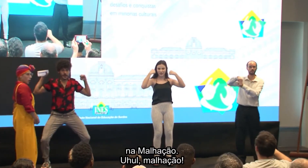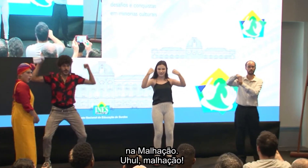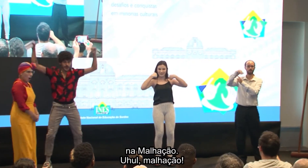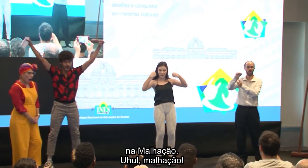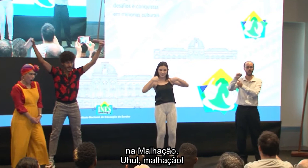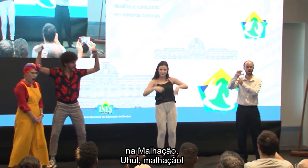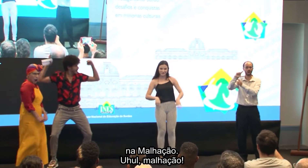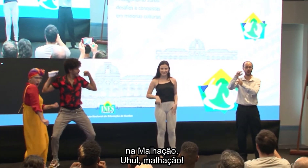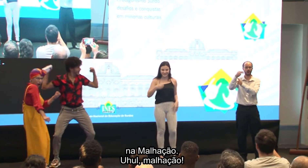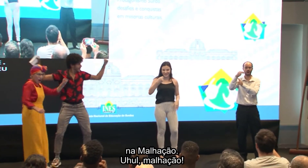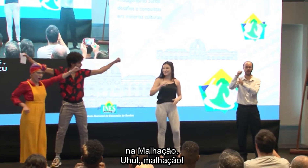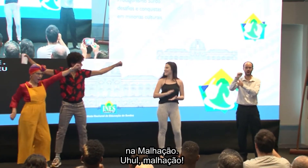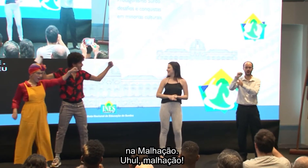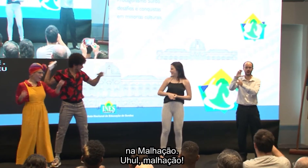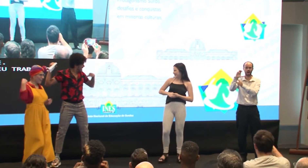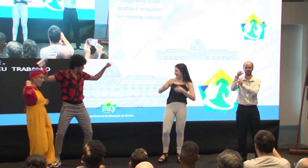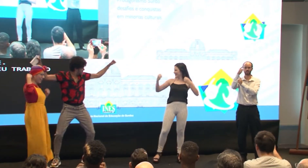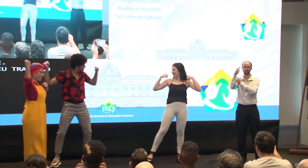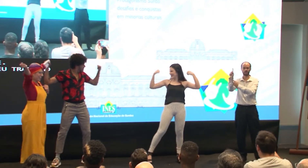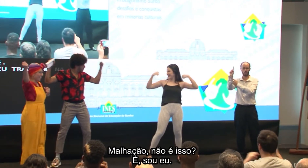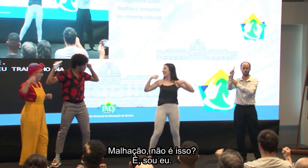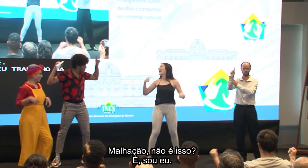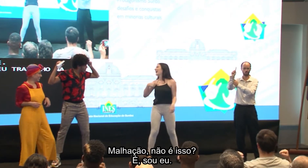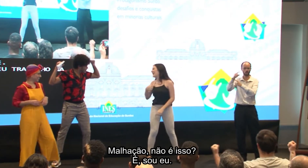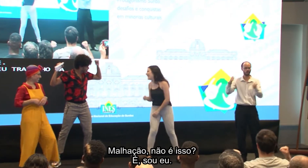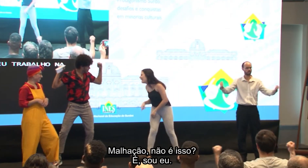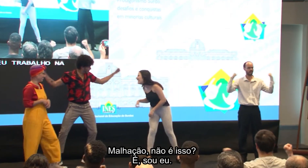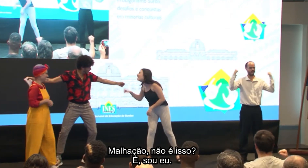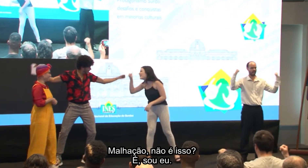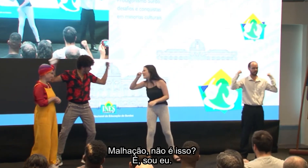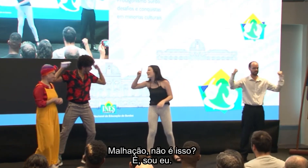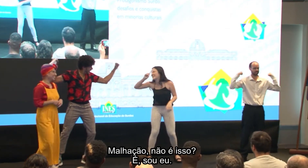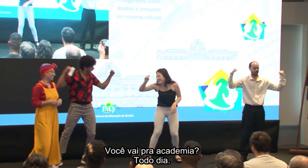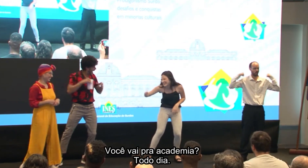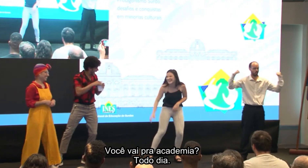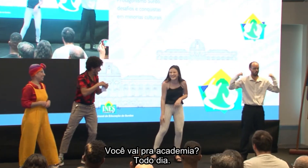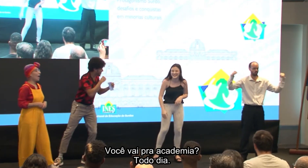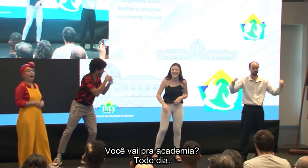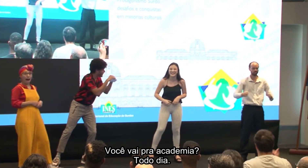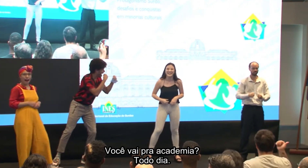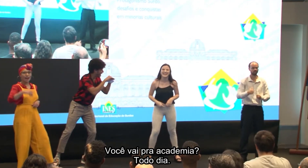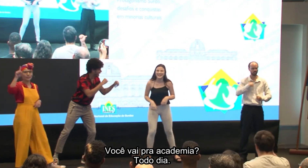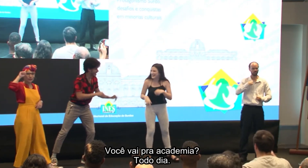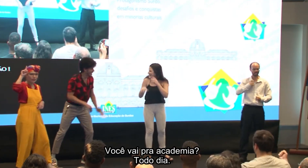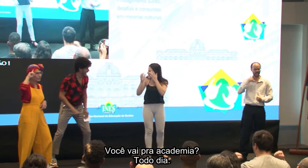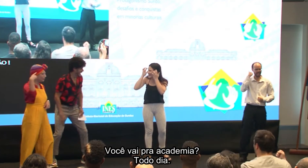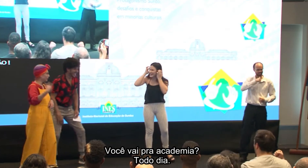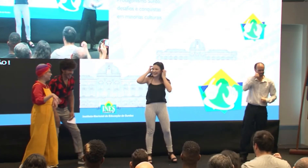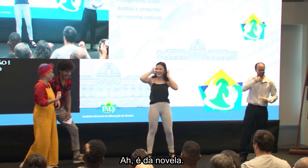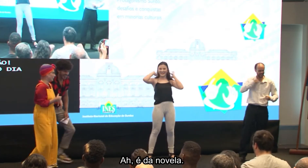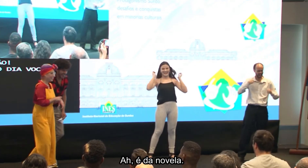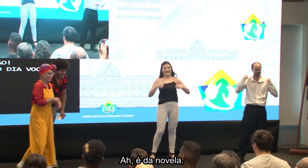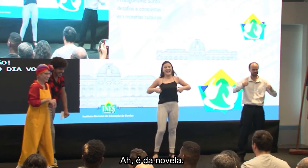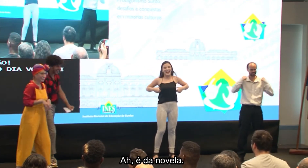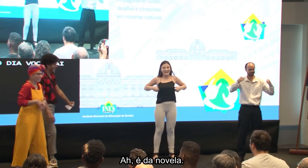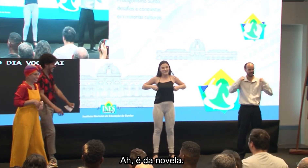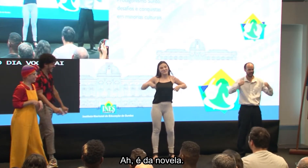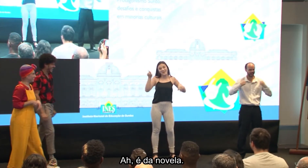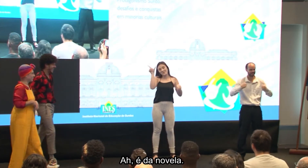Malhação. Uhul, malhação! Malhação, não é É, isso? Todo dia você sou vai pra eu academia? todo dia. Ai, pra novela, né?